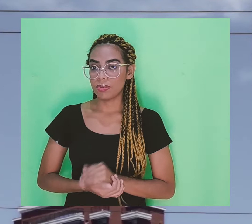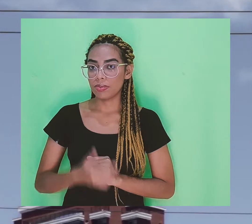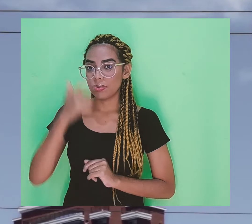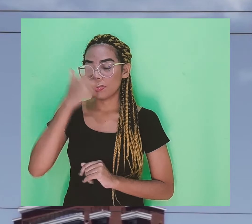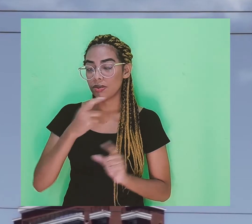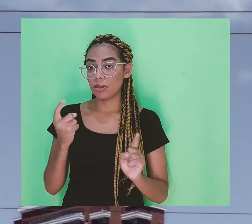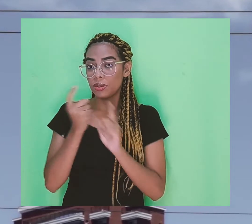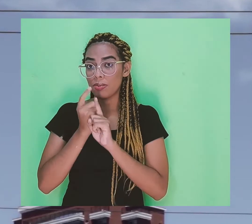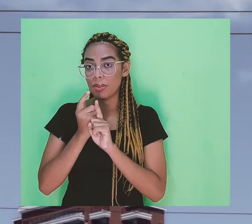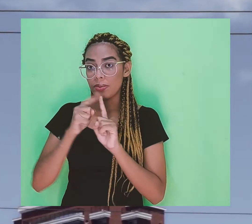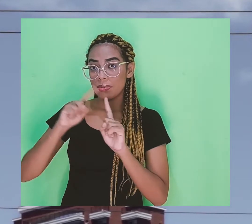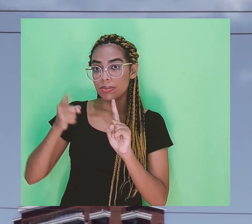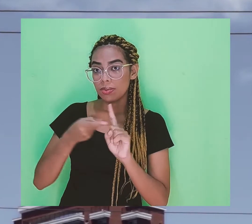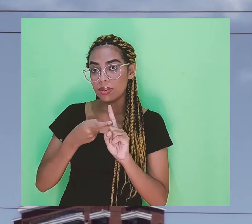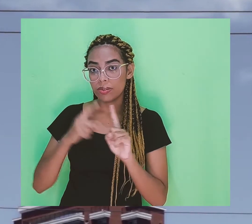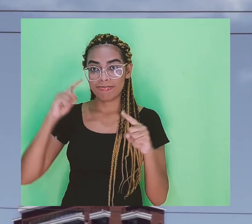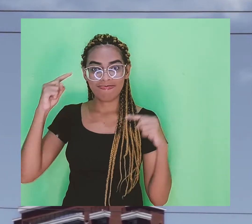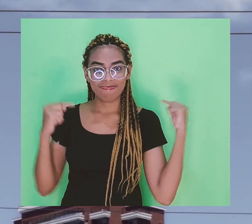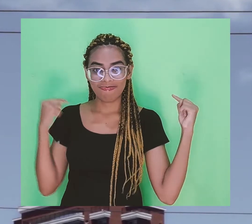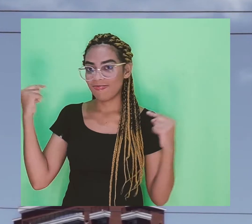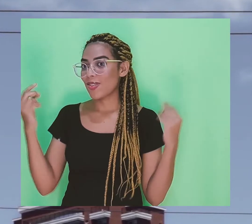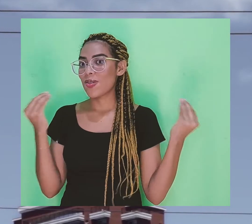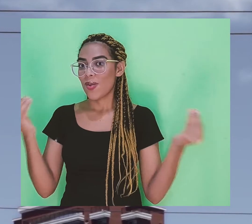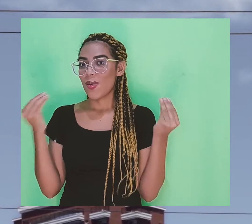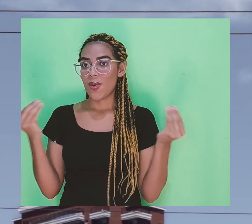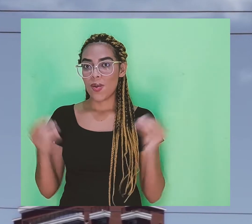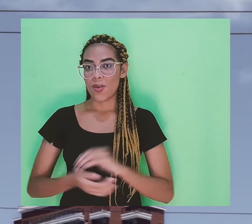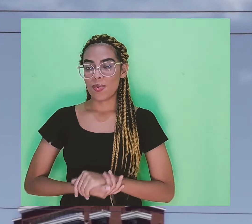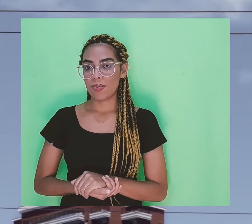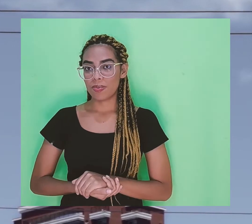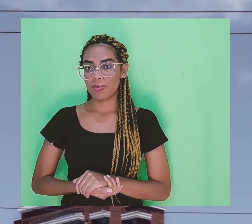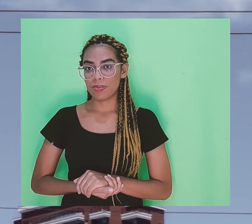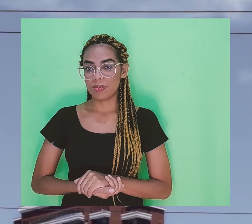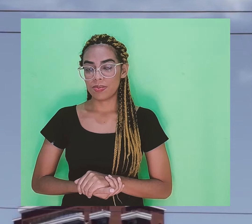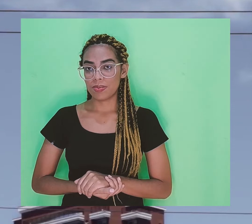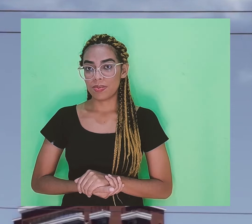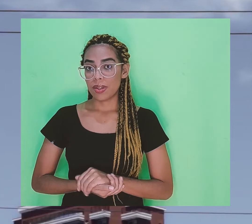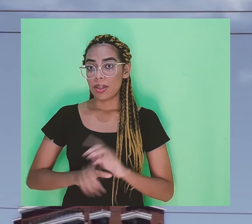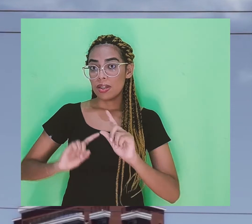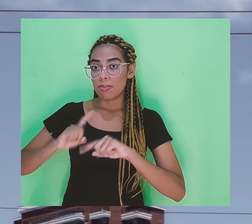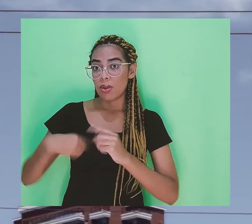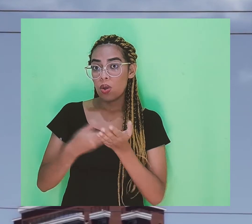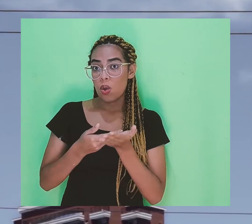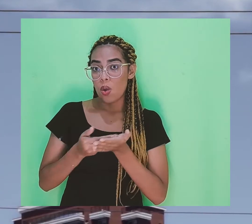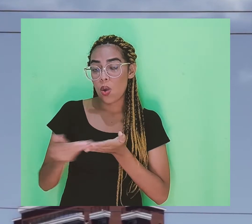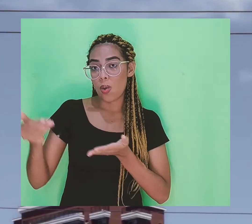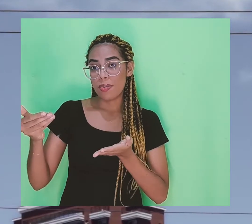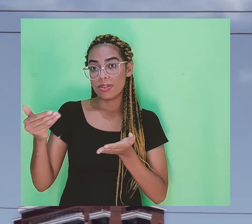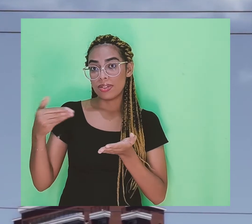eu já fiquei em pânico, né? Porque você fica surtada quando descobre que tá grávida. E quando comecei o pré-natal, eu descobri que eu estava